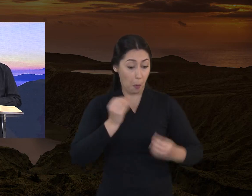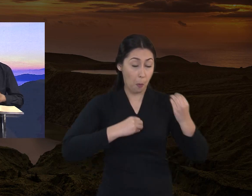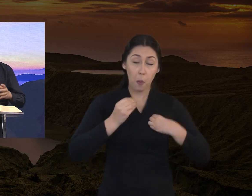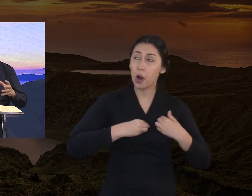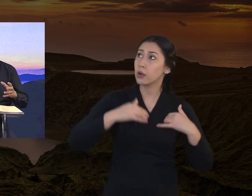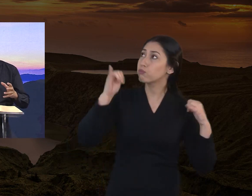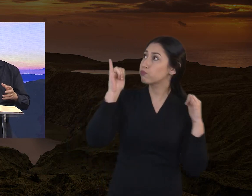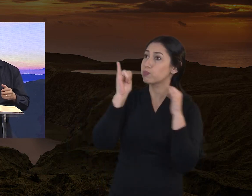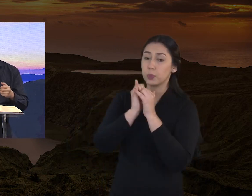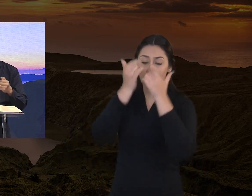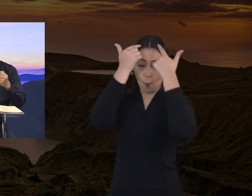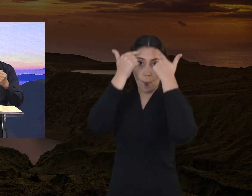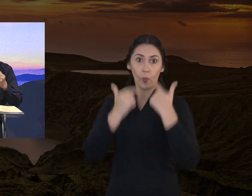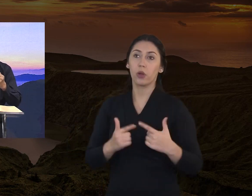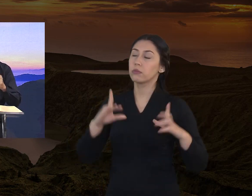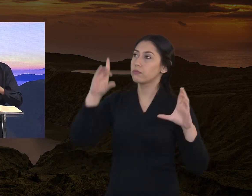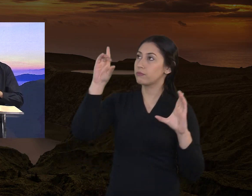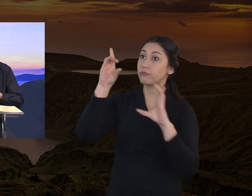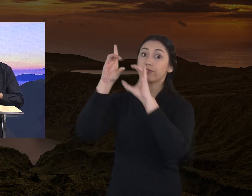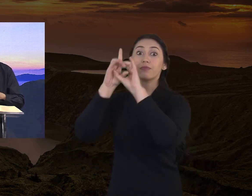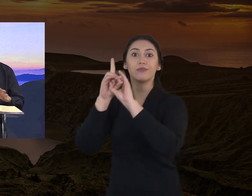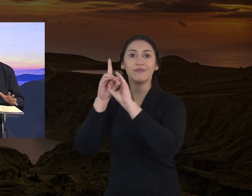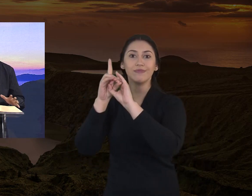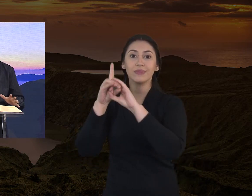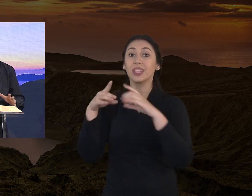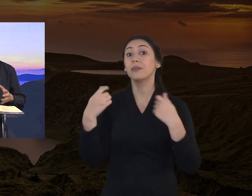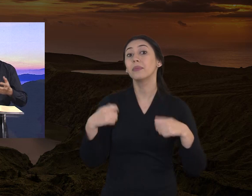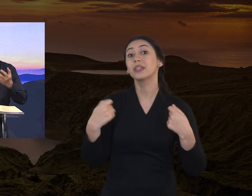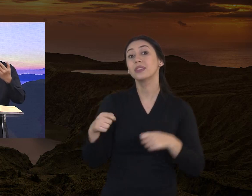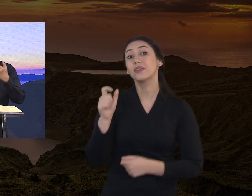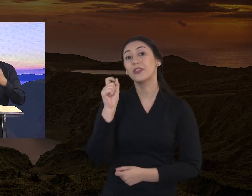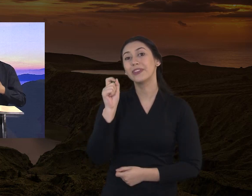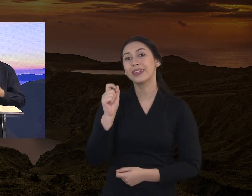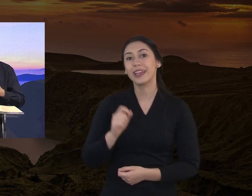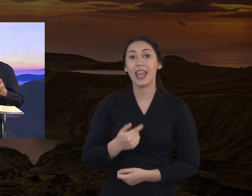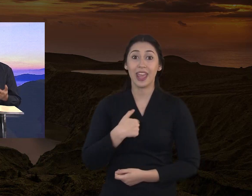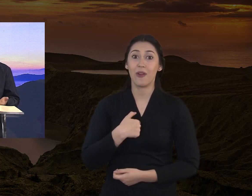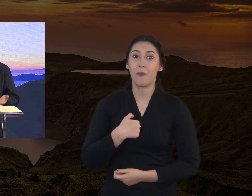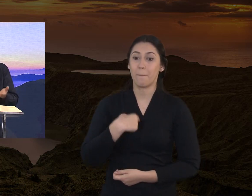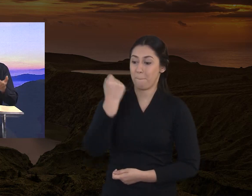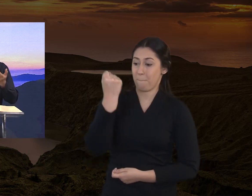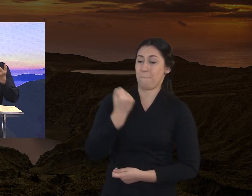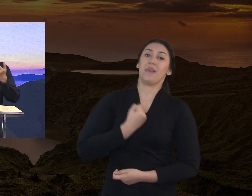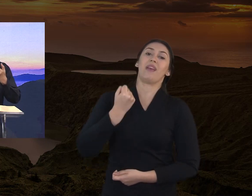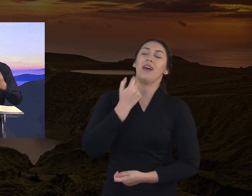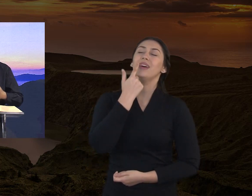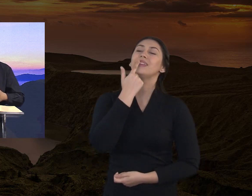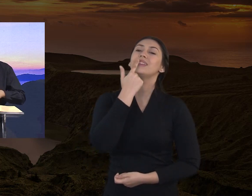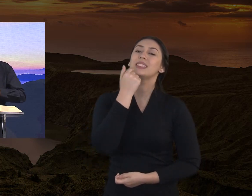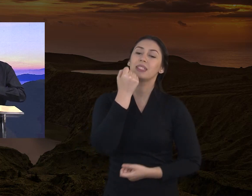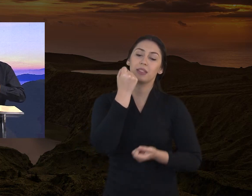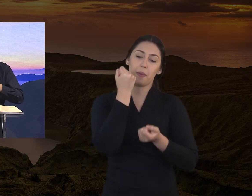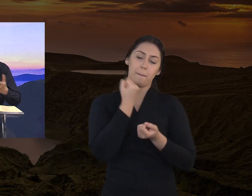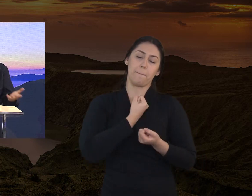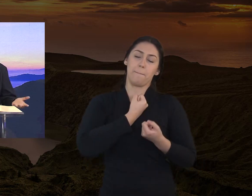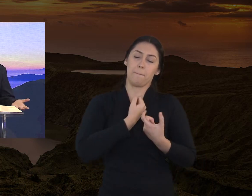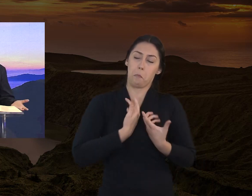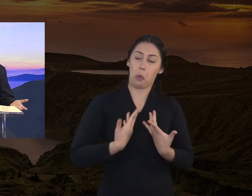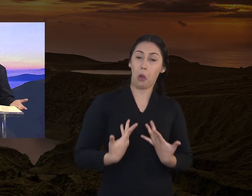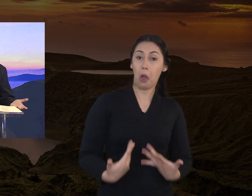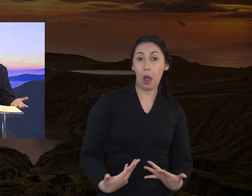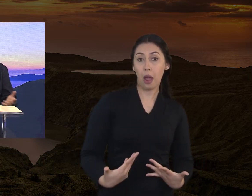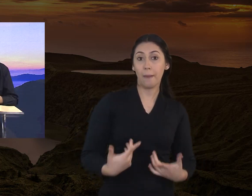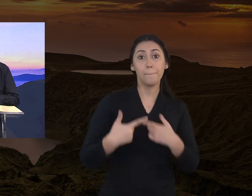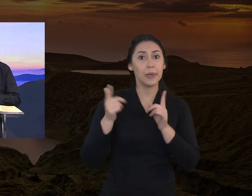perdoados, para eu me reconectar com Deus, só tinha um jeito de derramar meu sangue. Se eu derramar o meu sangue, eu estaria morto também